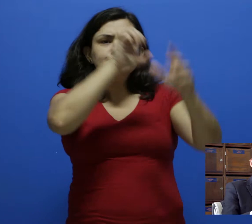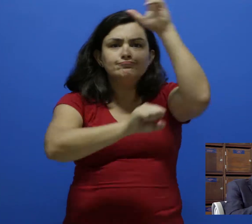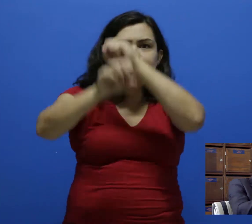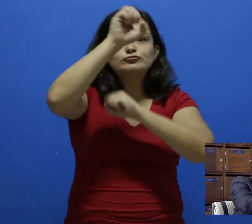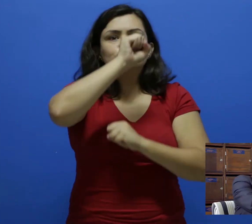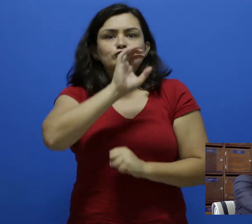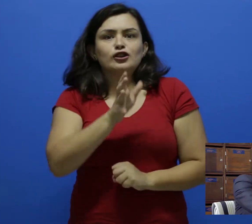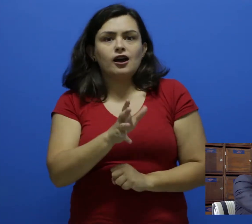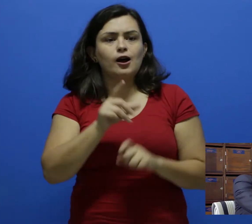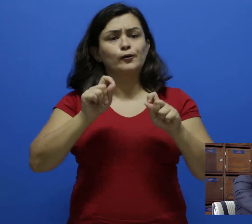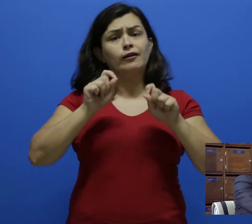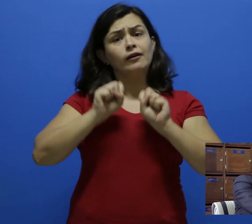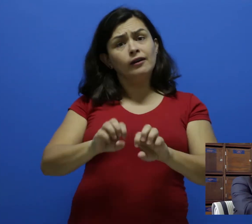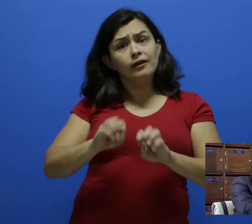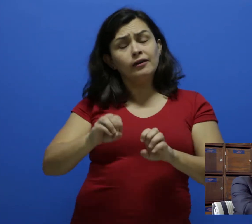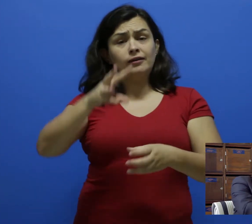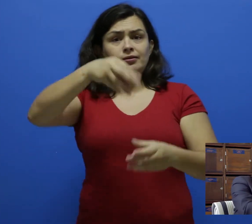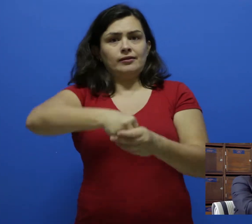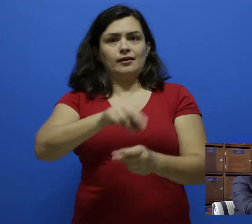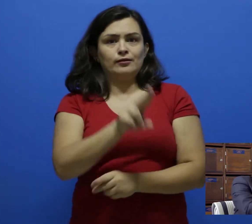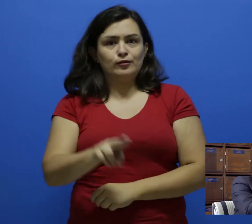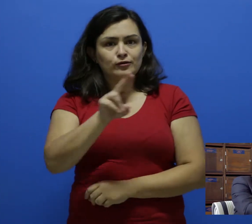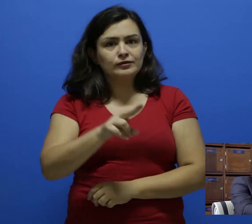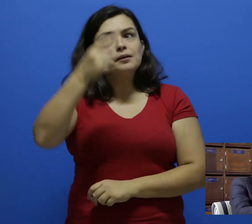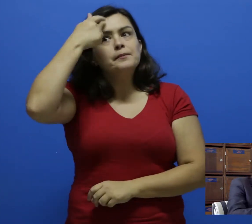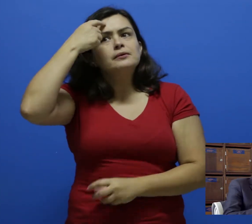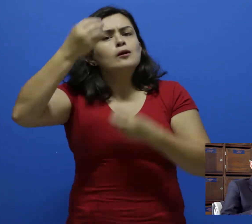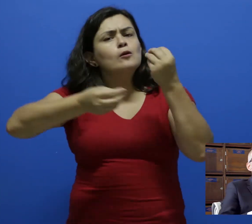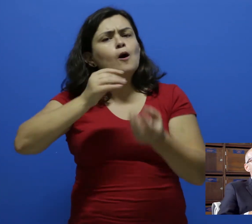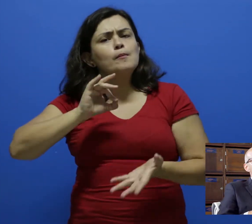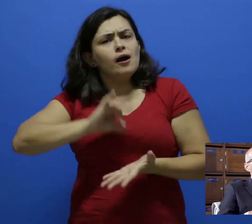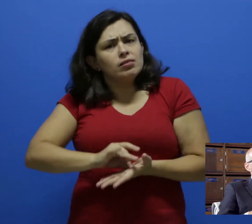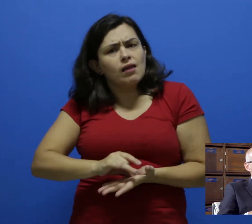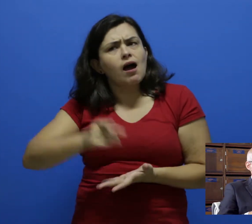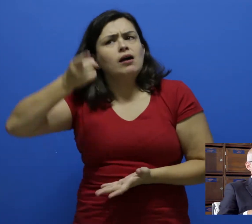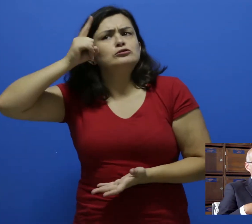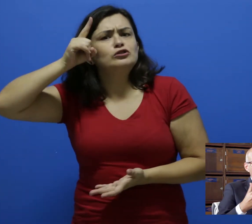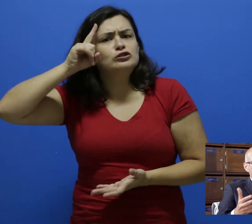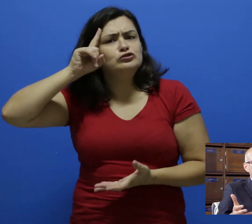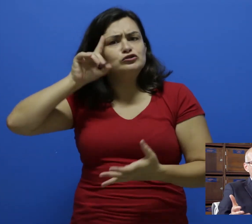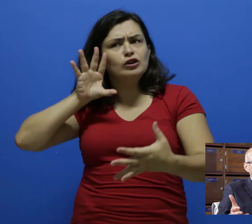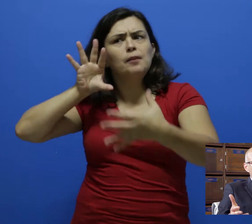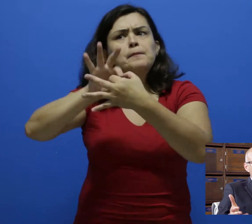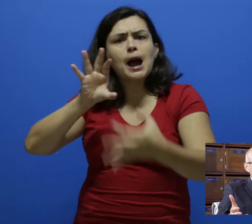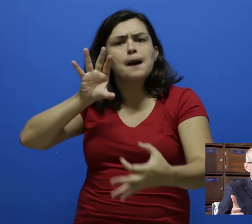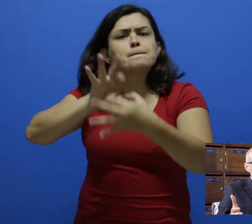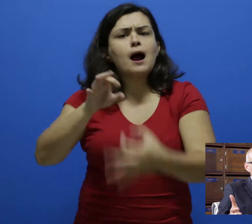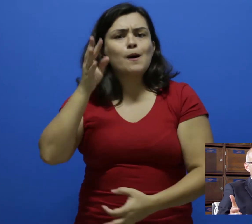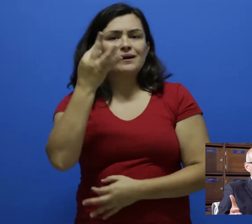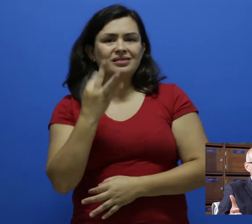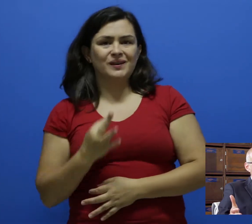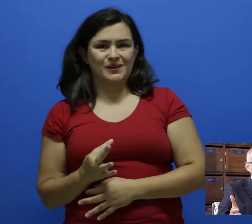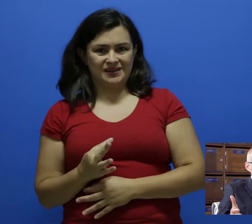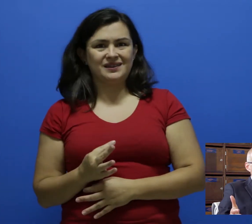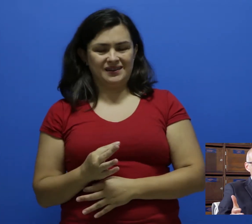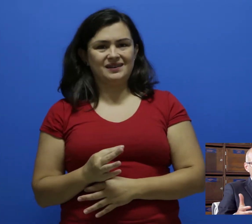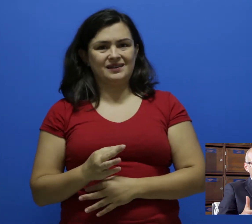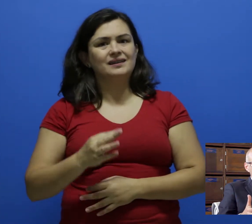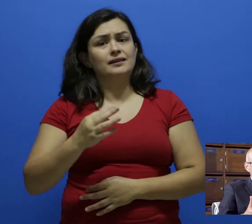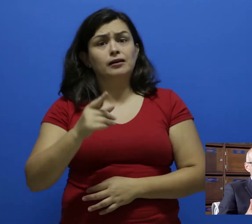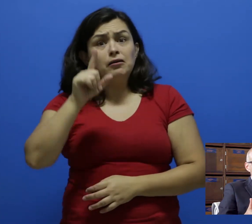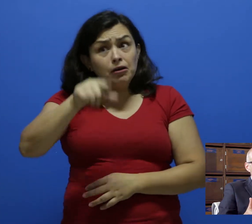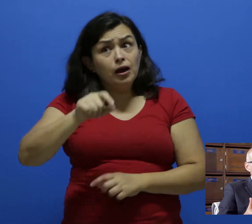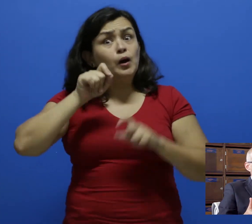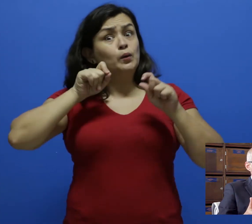tratando de relacioná-los a problemas do cotidiano, do seu cotidiano, praticando exatamente o que a